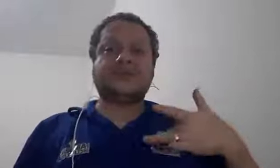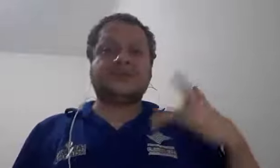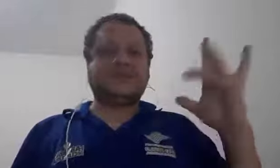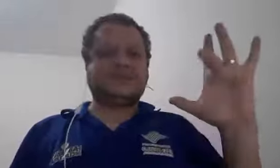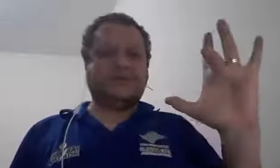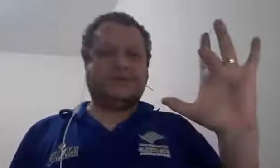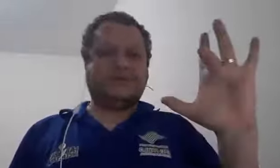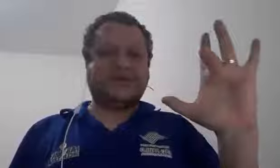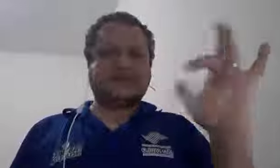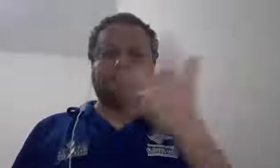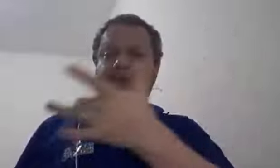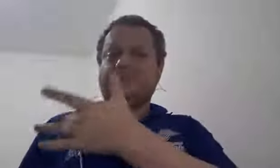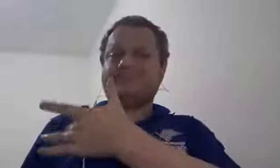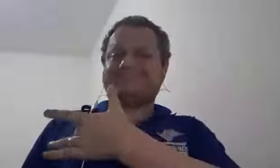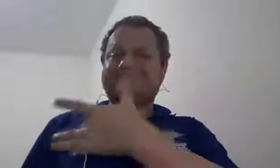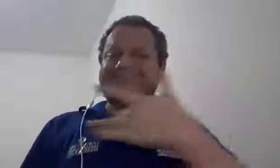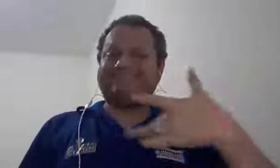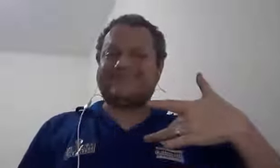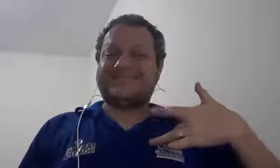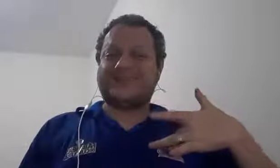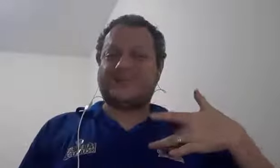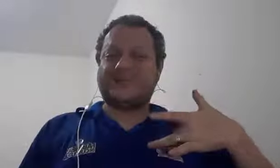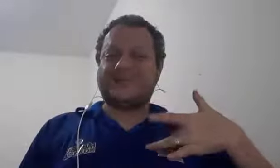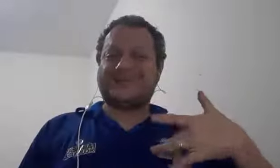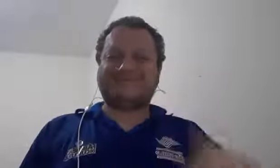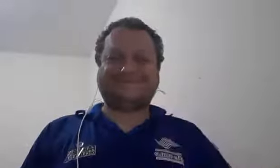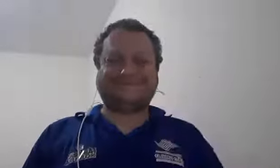Saúde. Configuração de mão. Saúde.